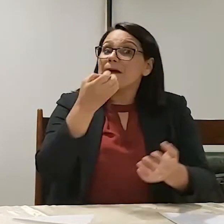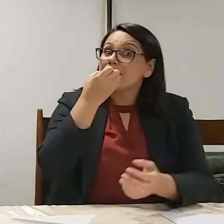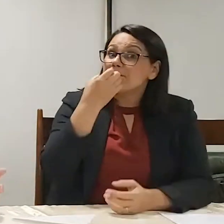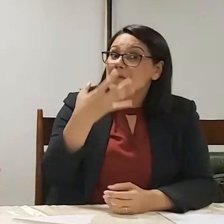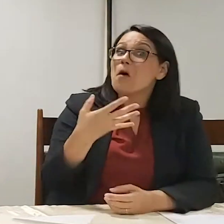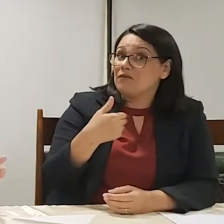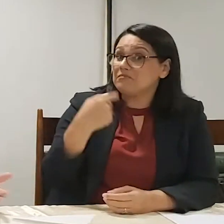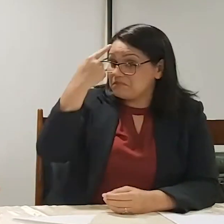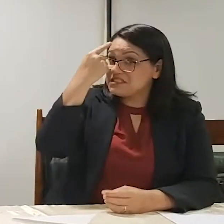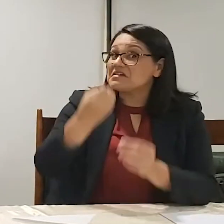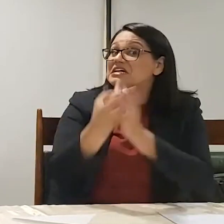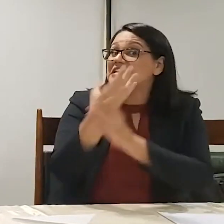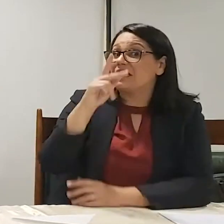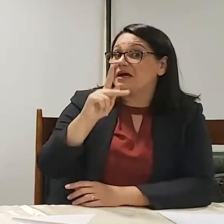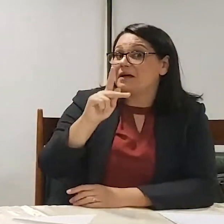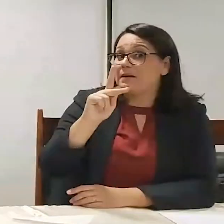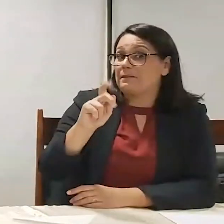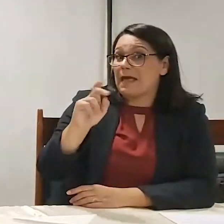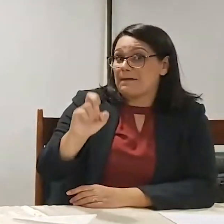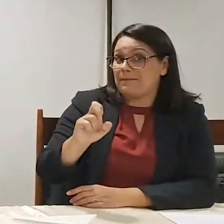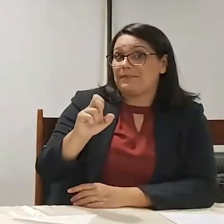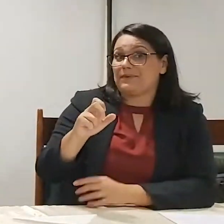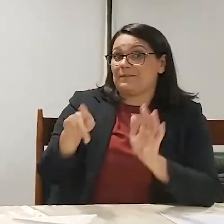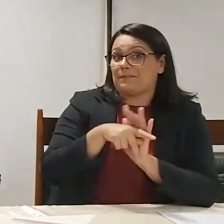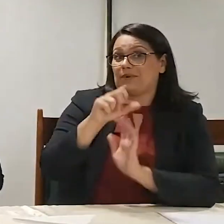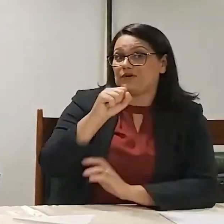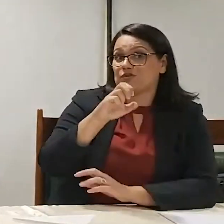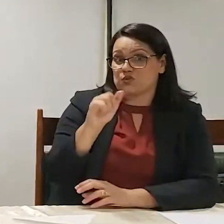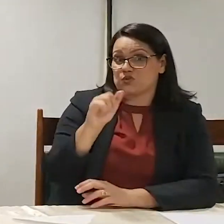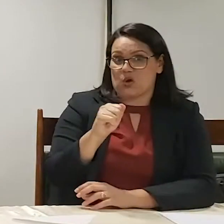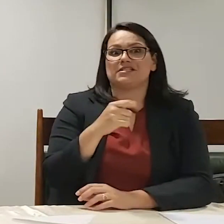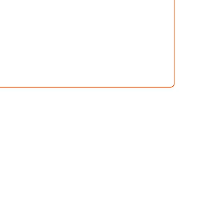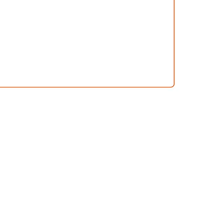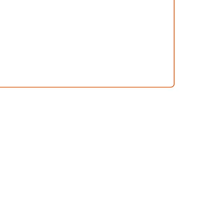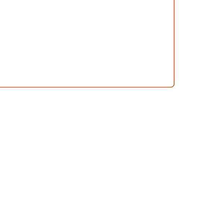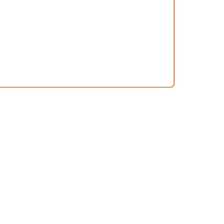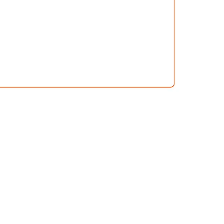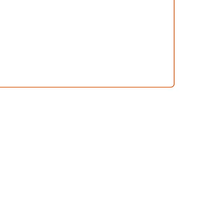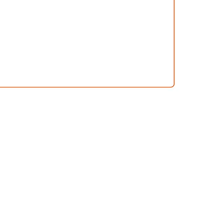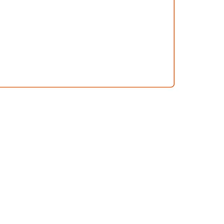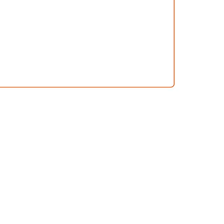da soja um dia, quem sabe? Tem a clima, é isso? Tem a clima para fazer a OPEP da soja no Brasil.